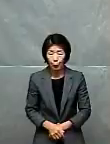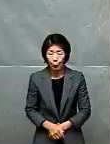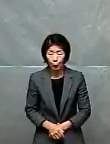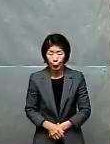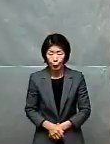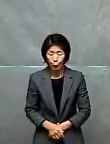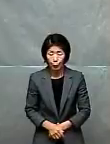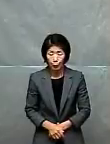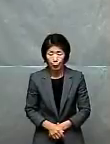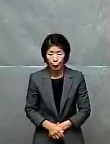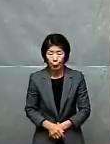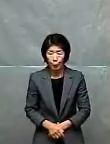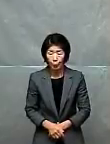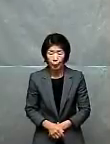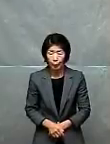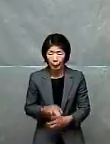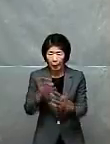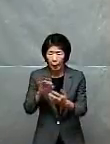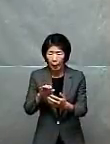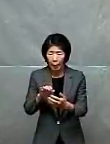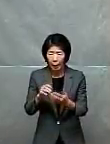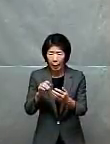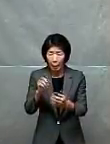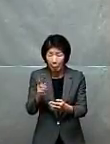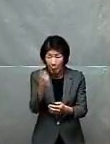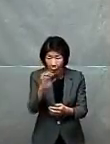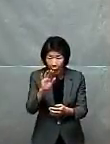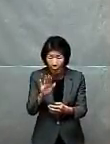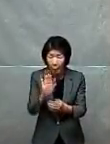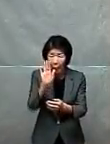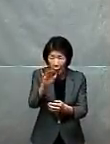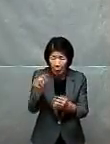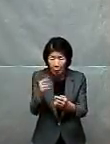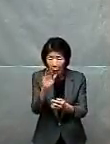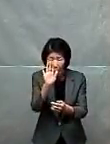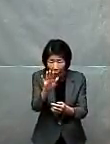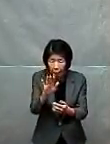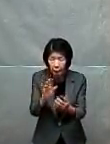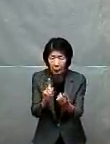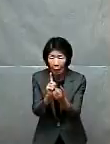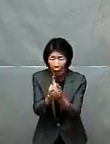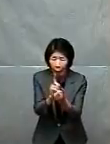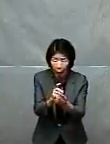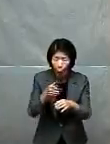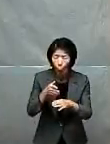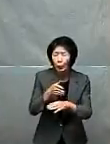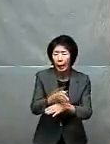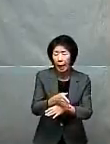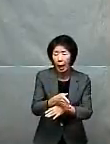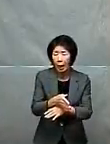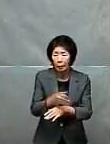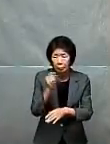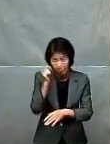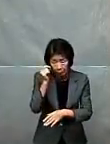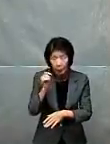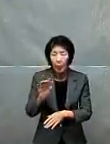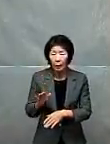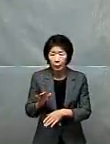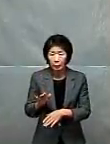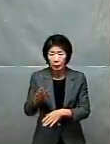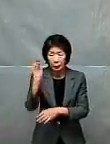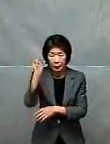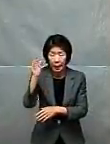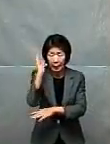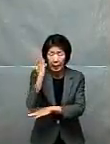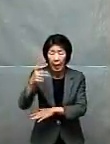本当に、後手後手に回ってしまったっていう感は拭えないと思います。本当にまず政務活動